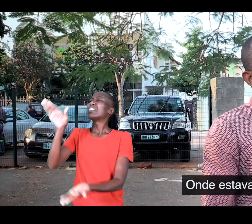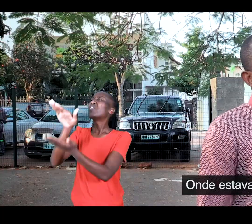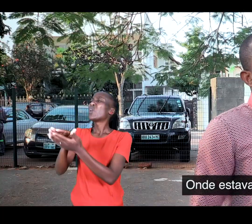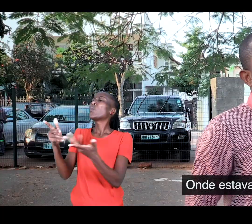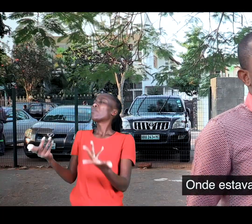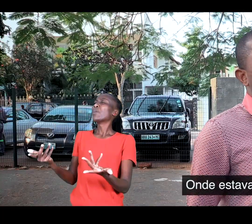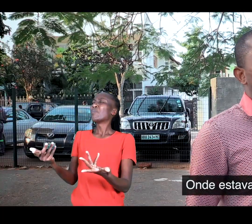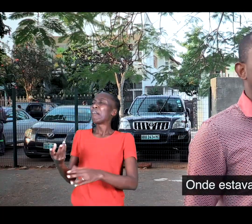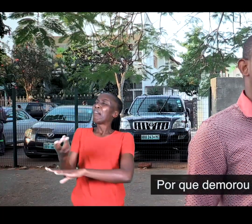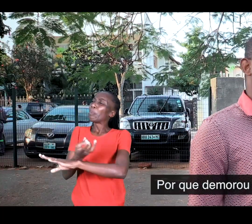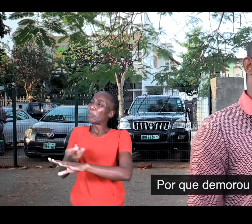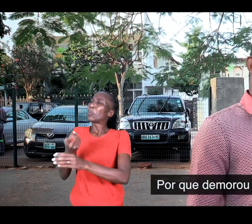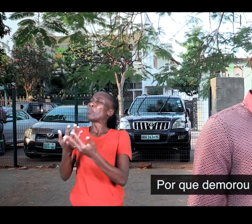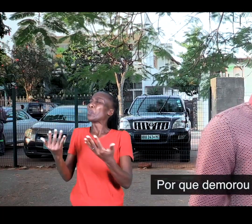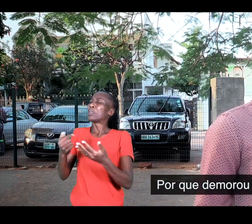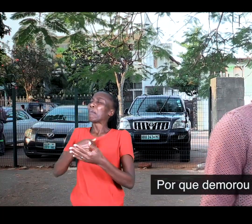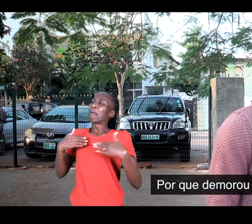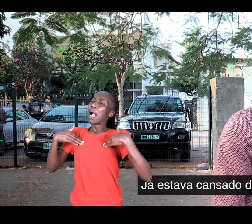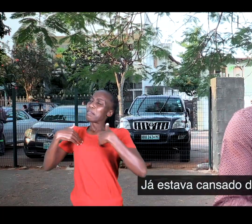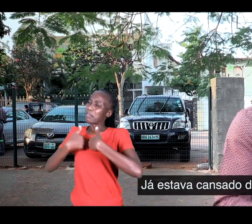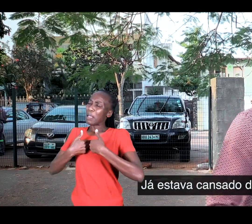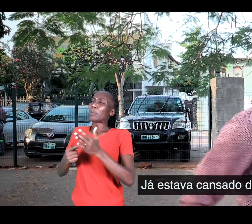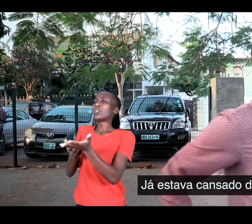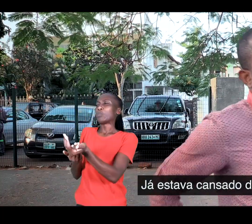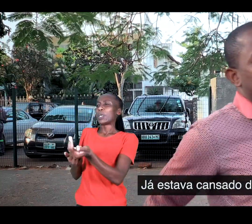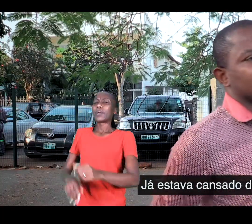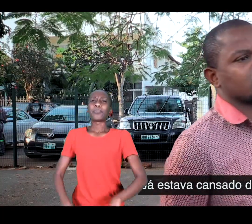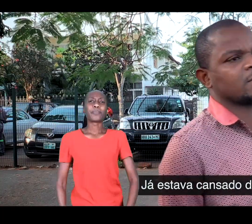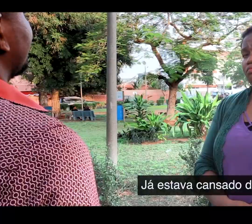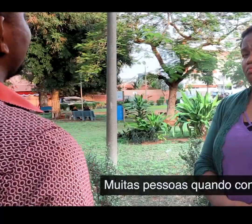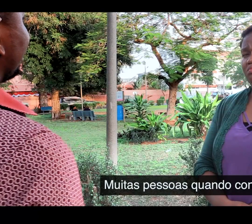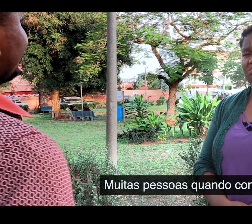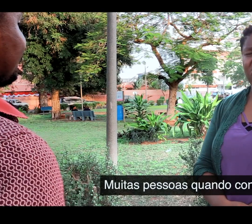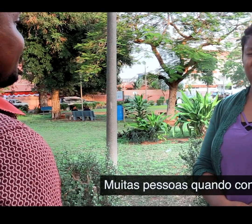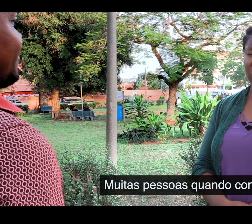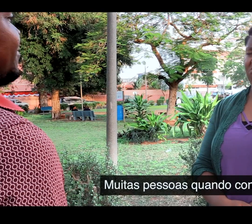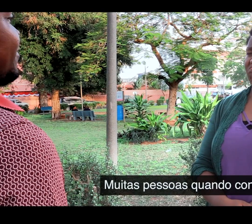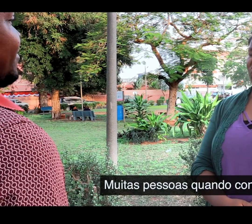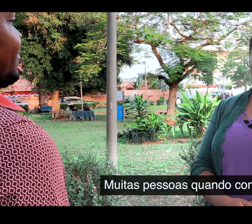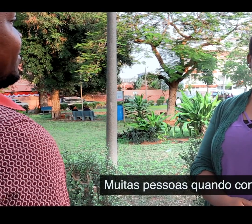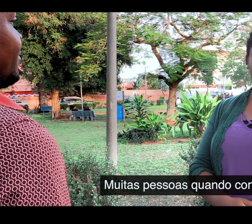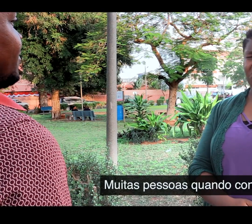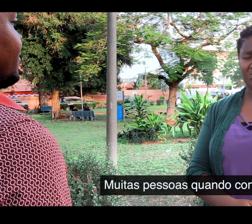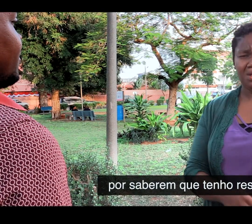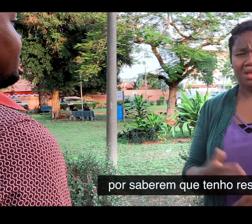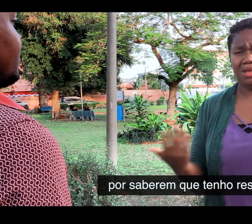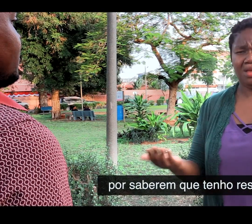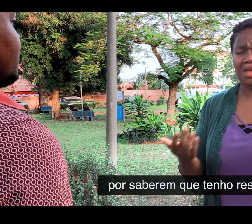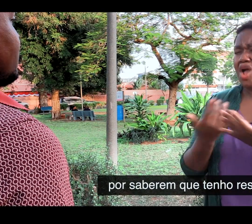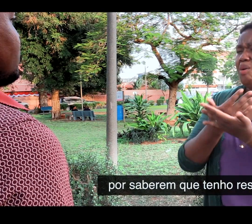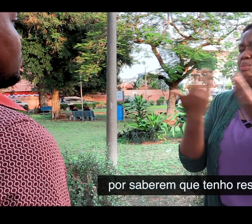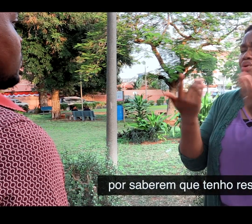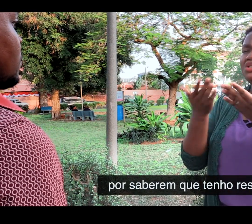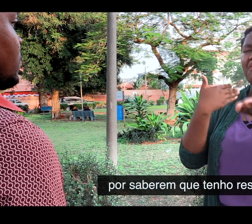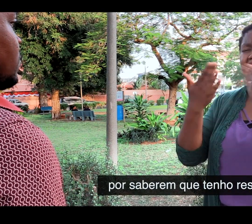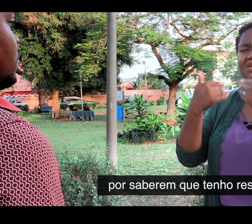Estavas aonde? Bom, demoraste muito. Eu estava cansado de esperar. Muitas pessoas, quando conversam comigo, por saberem que eu